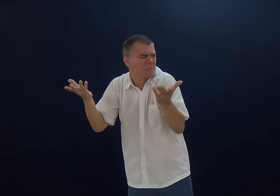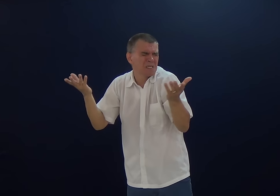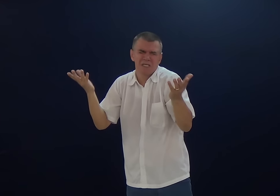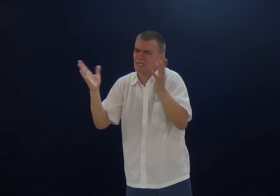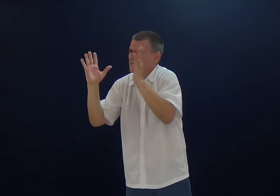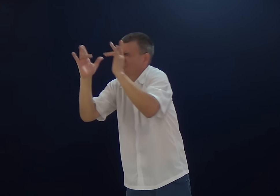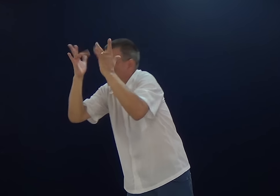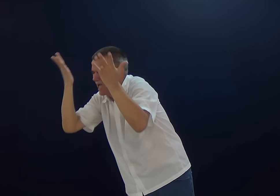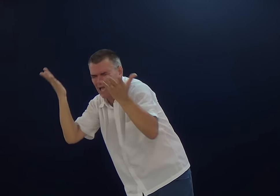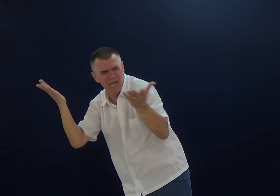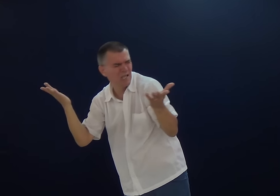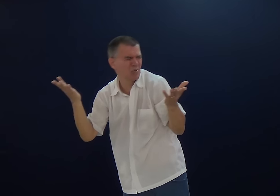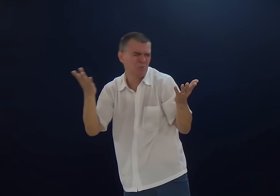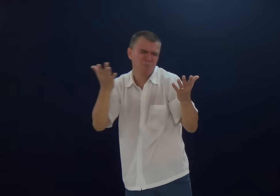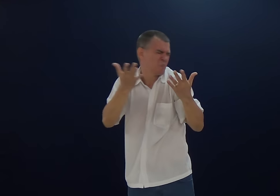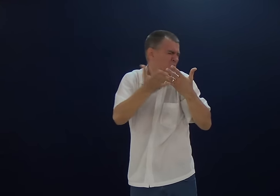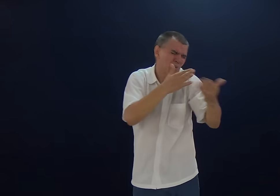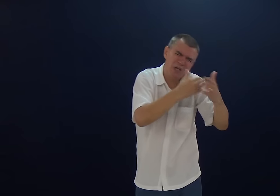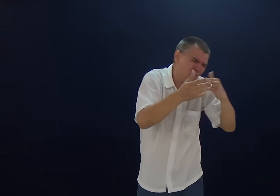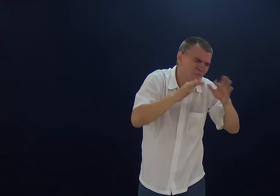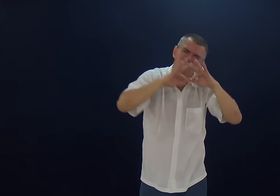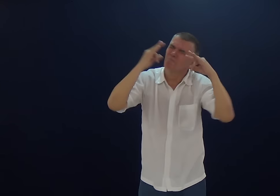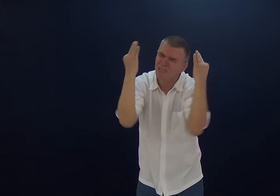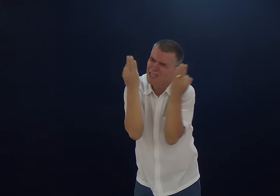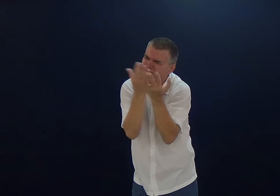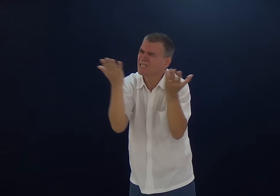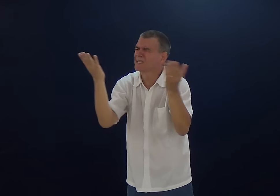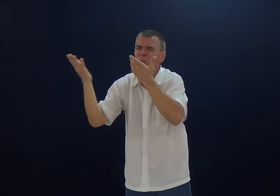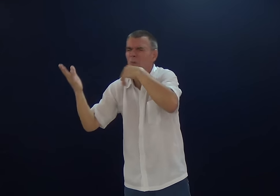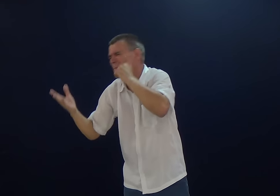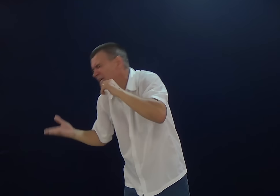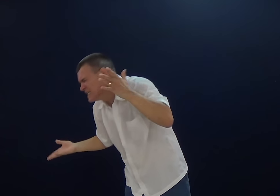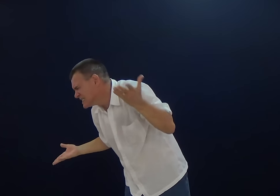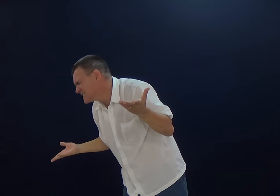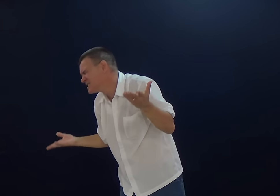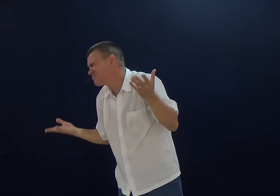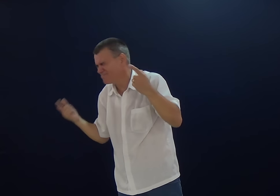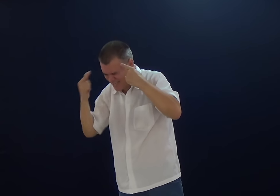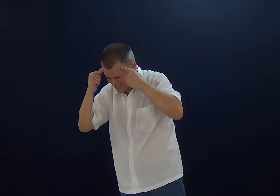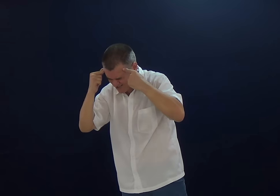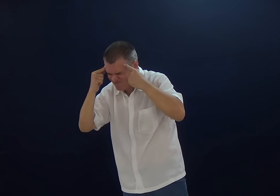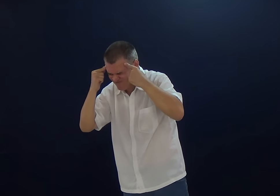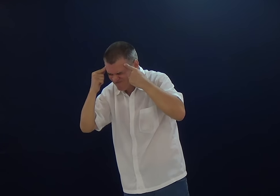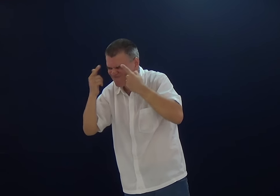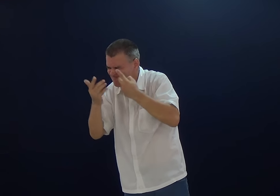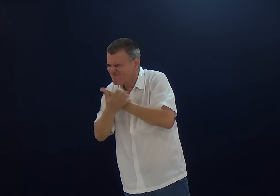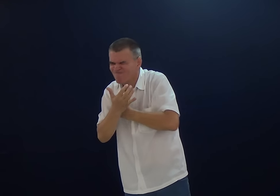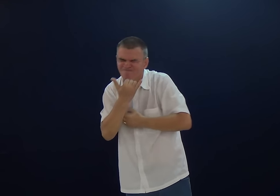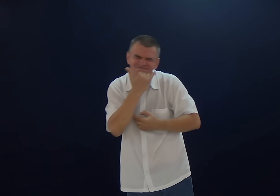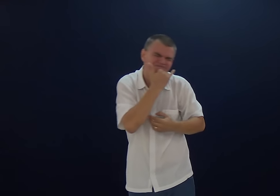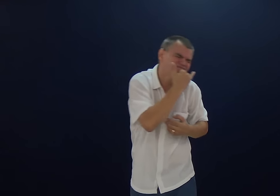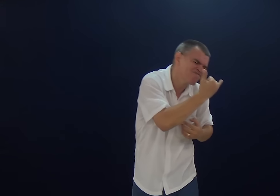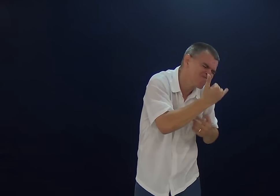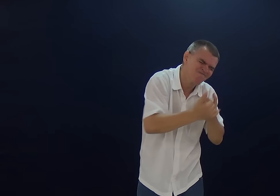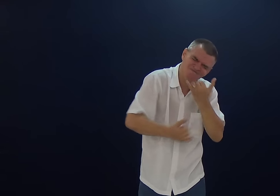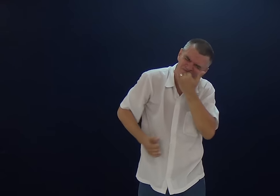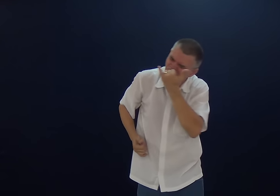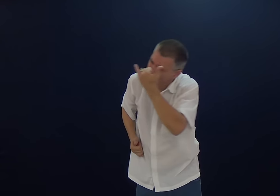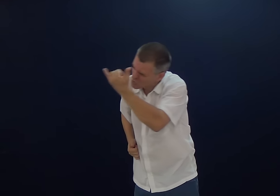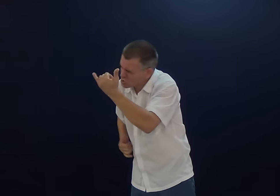faltas os amigos falta dos que nós cometemos com os amigos casais namorado ó